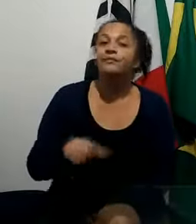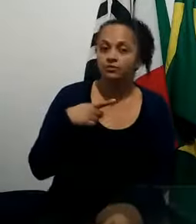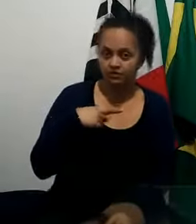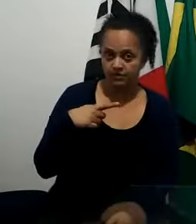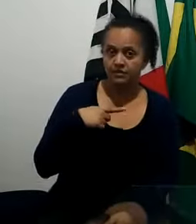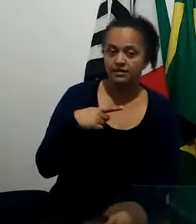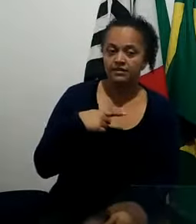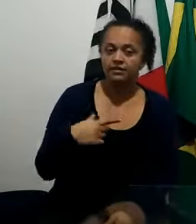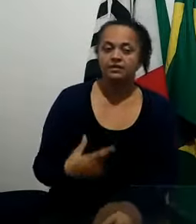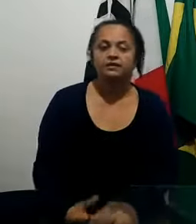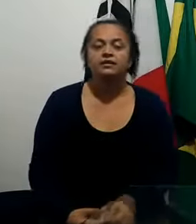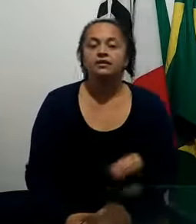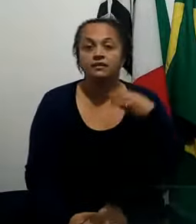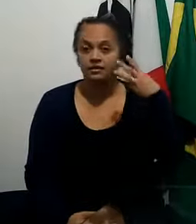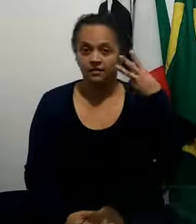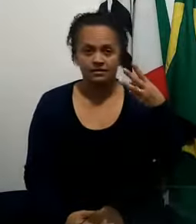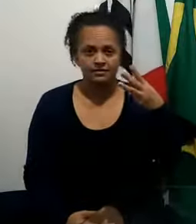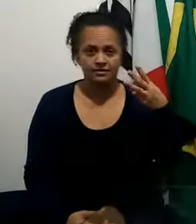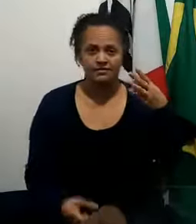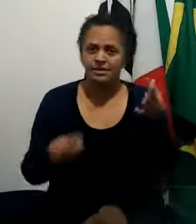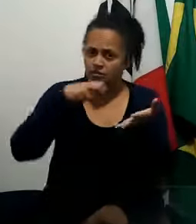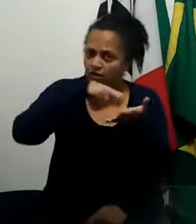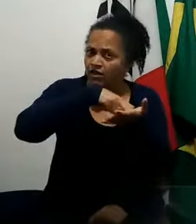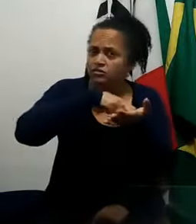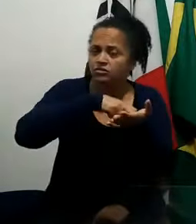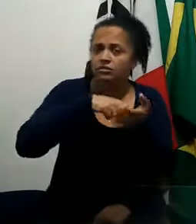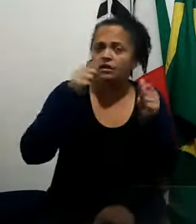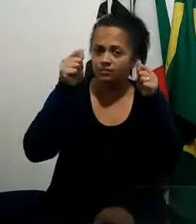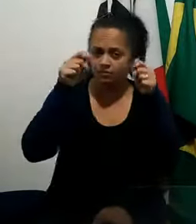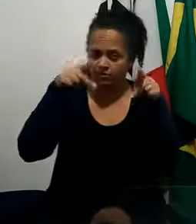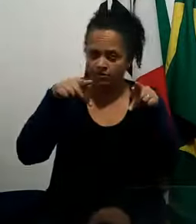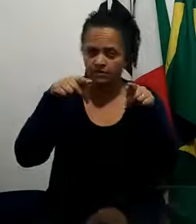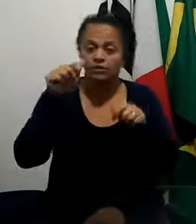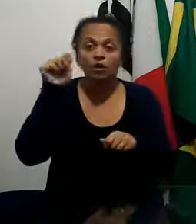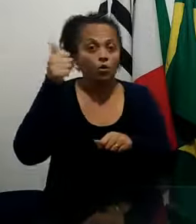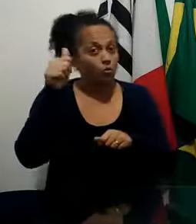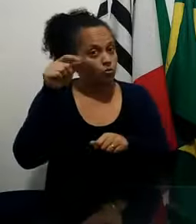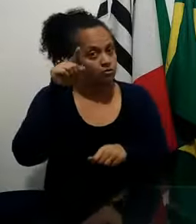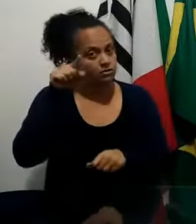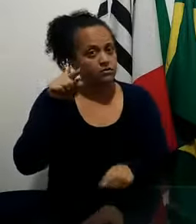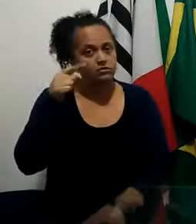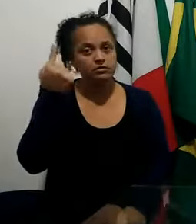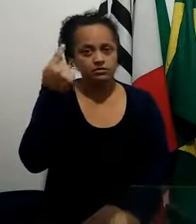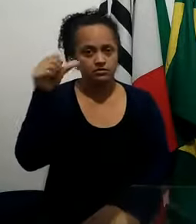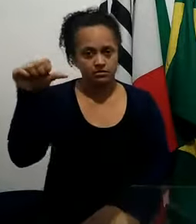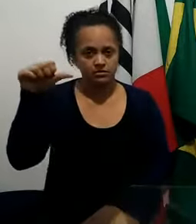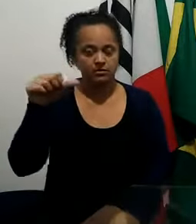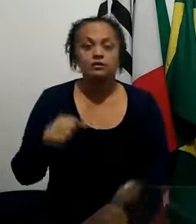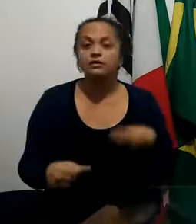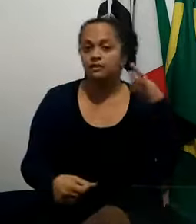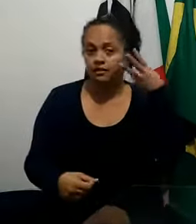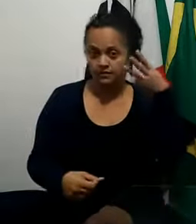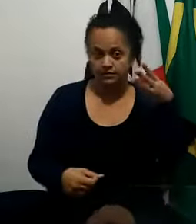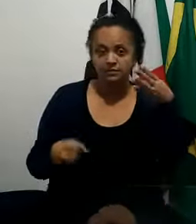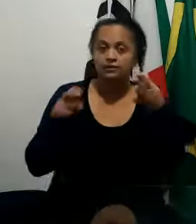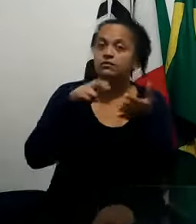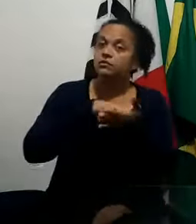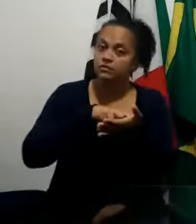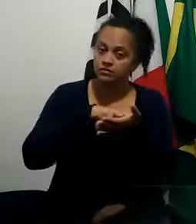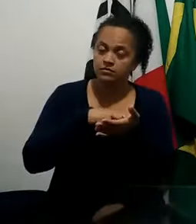terceiro ai, Apocalipse 11, 19, né? Esse terceiro ai, quando a trombeta